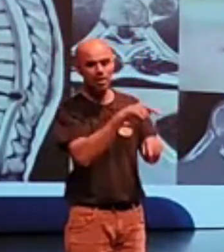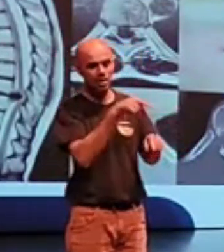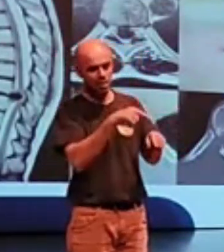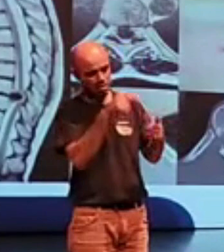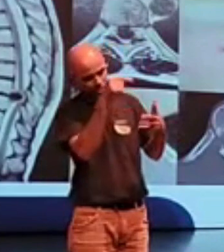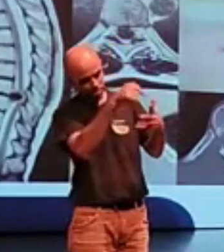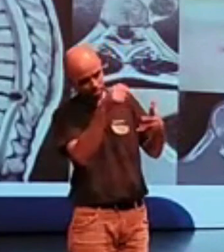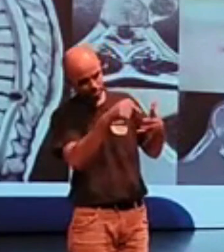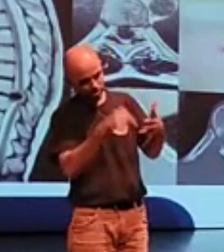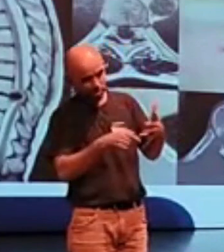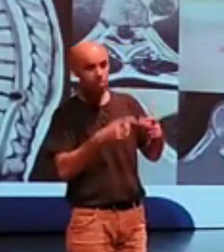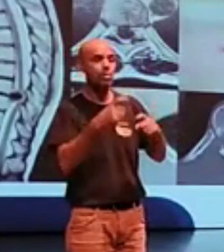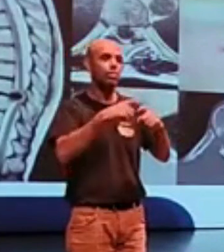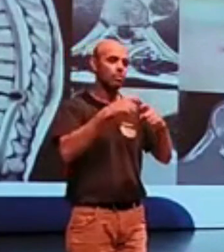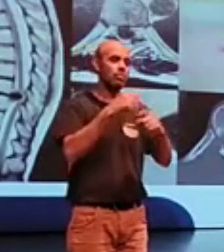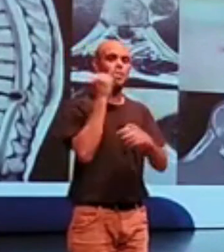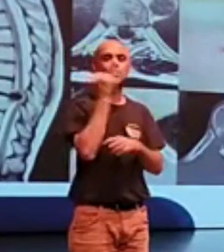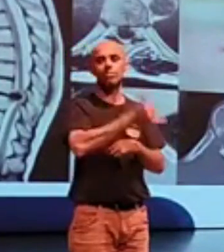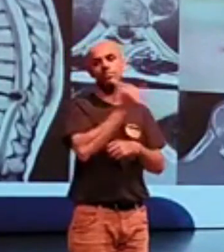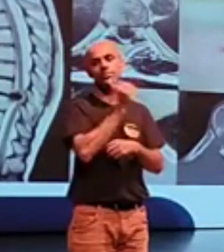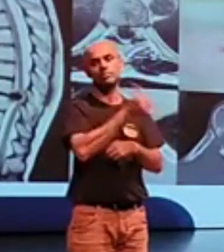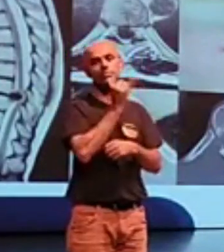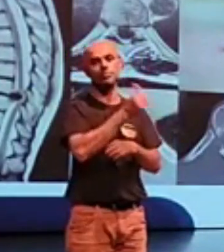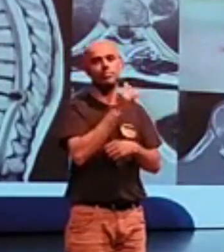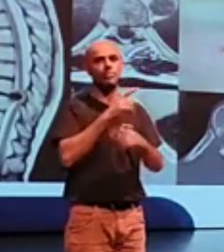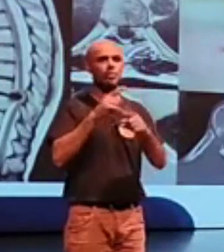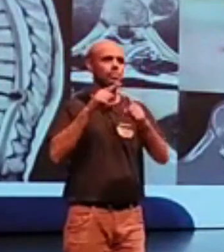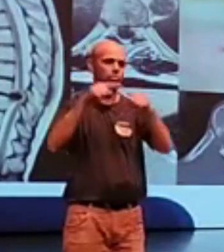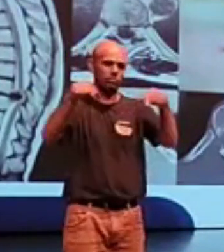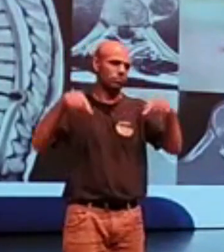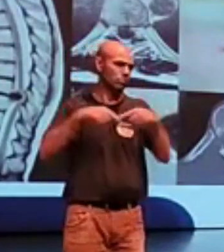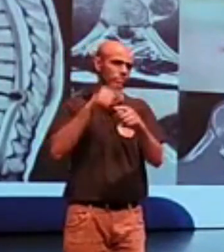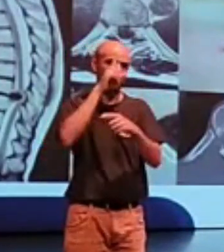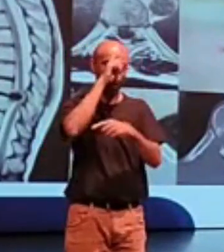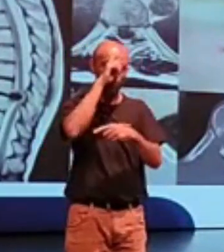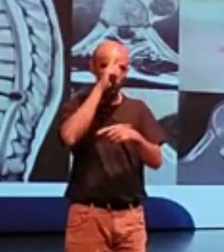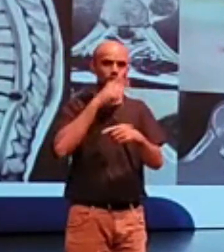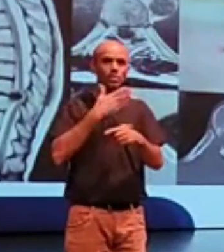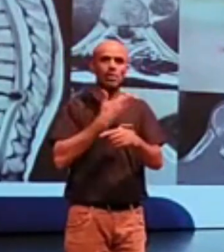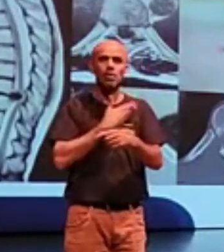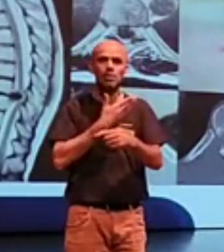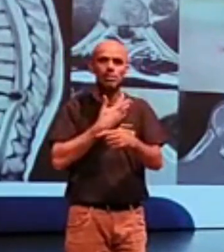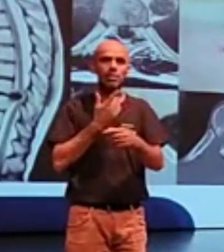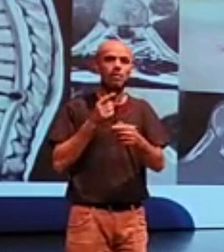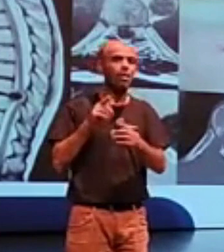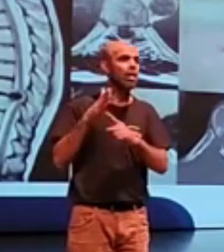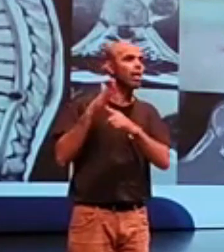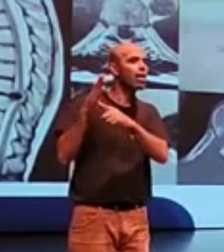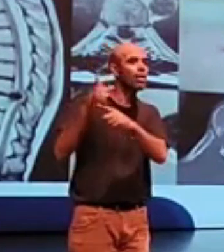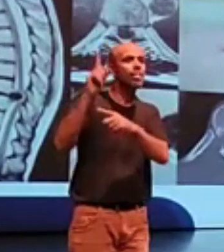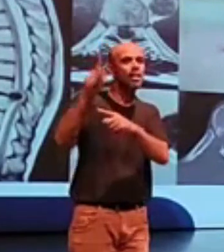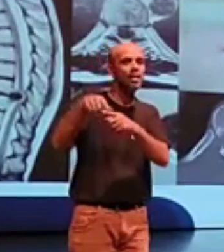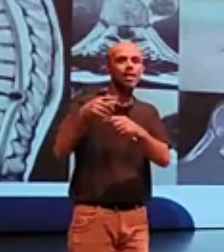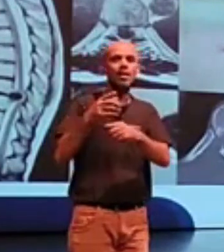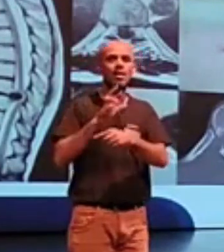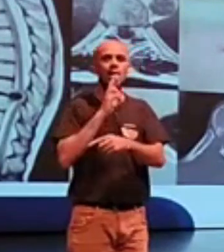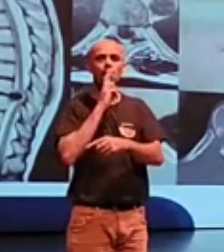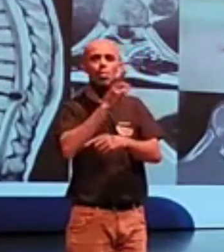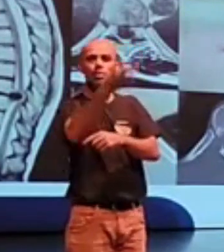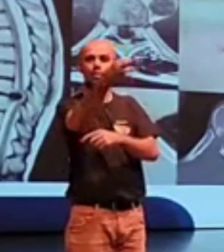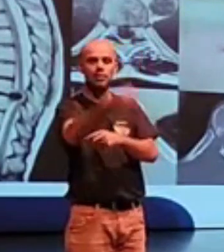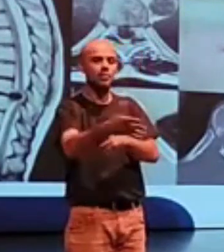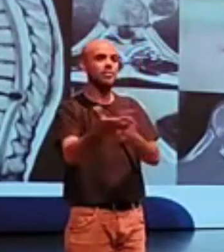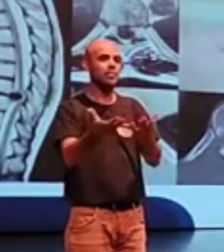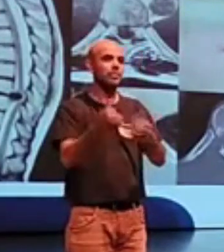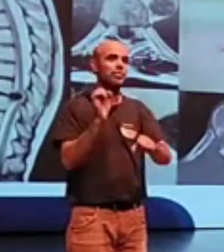alterações, frequentemente a gente vê em consultório, colega indicou uma cirurgia, alguém indicou, e não tem uma indicação absoluta.